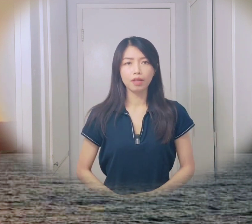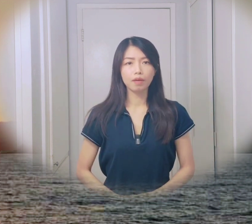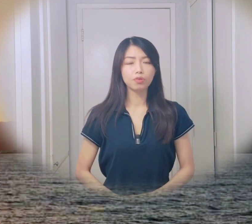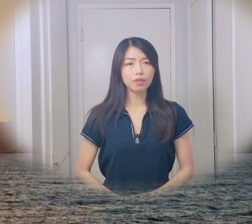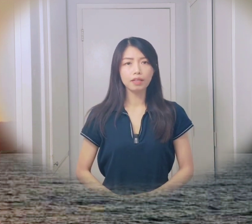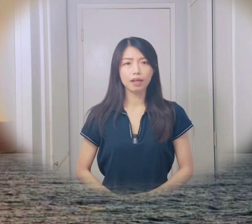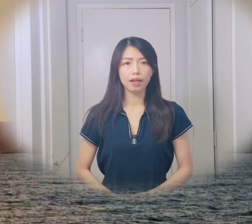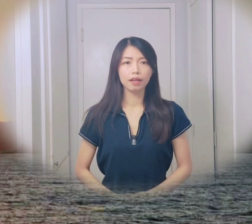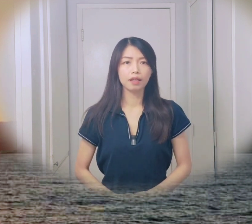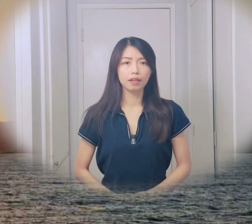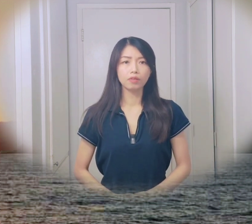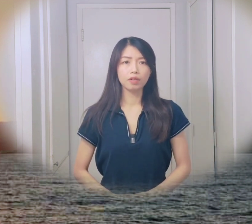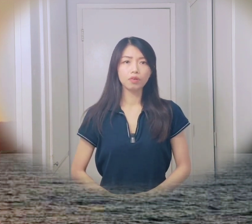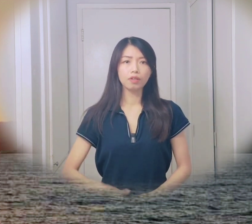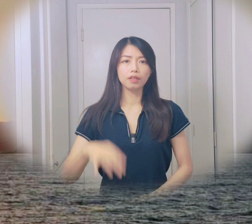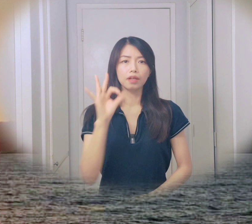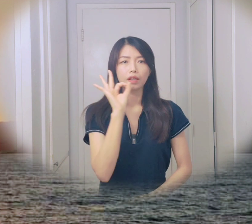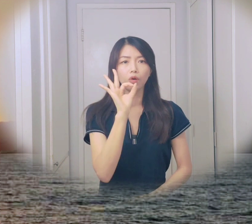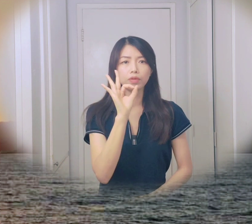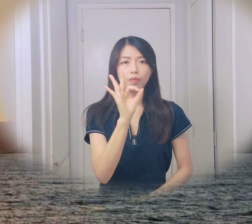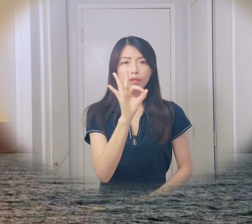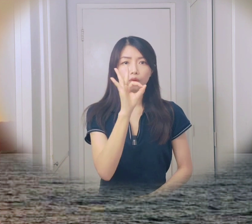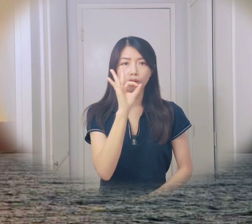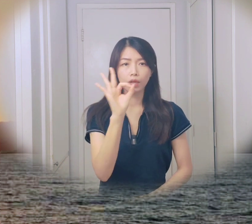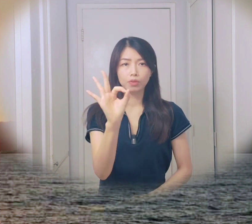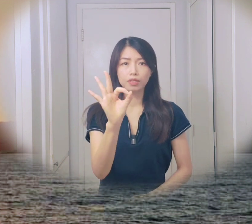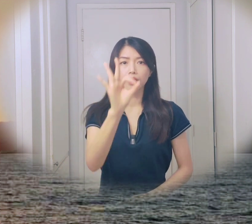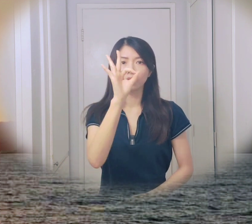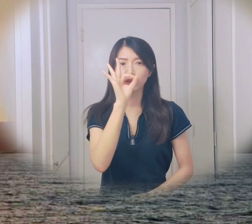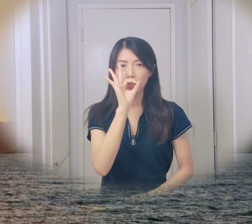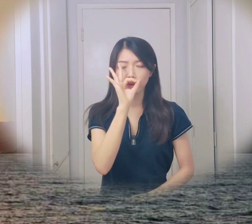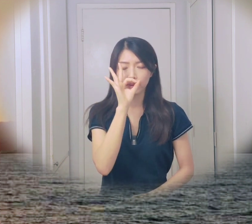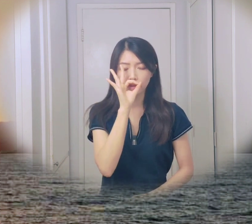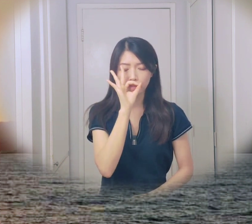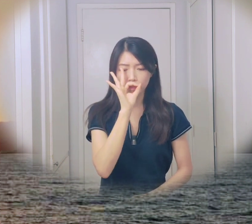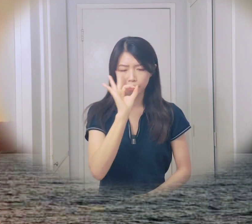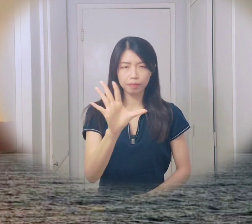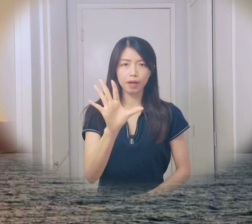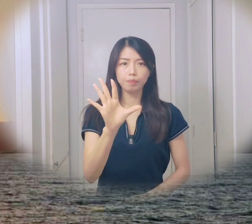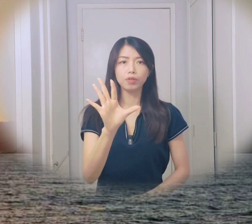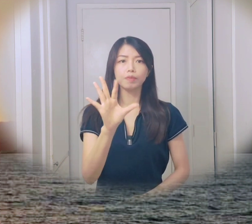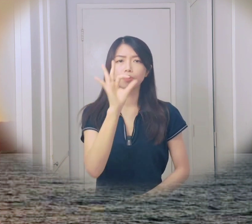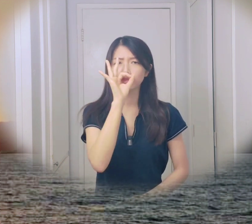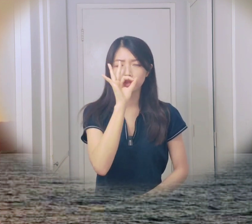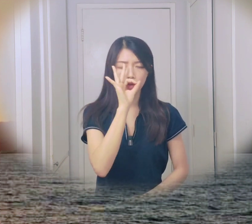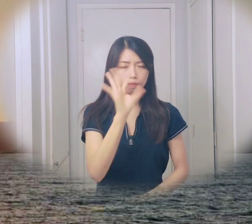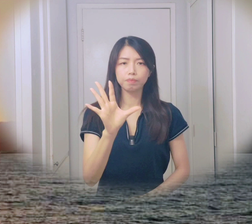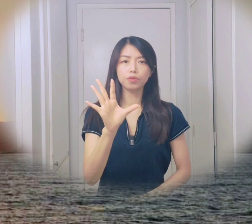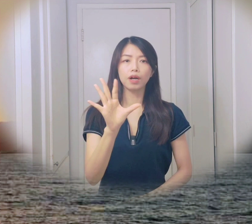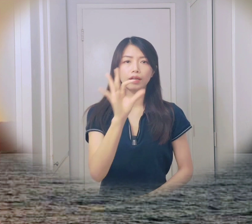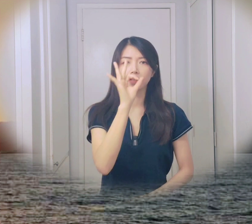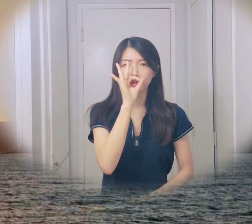설명이 안 되네, 불가능하다 이런 뜻의 수어는 엄지검지를 동그랗게 붙인 이 손을 입 앞에서 앞으로 나가면서 풀어주시는